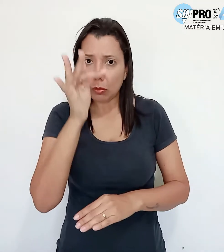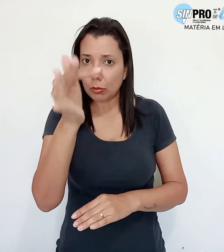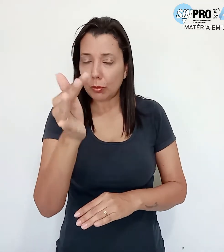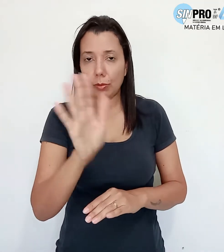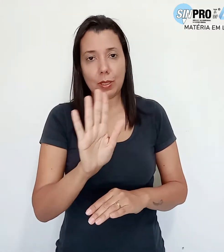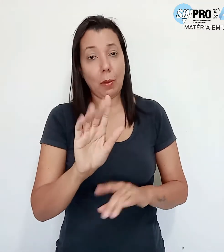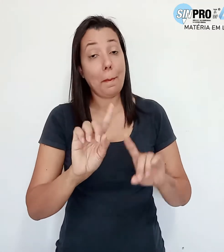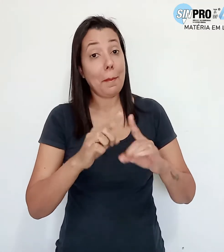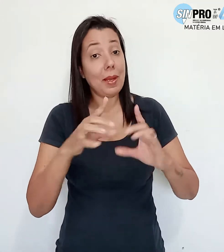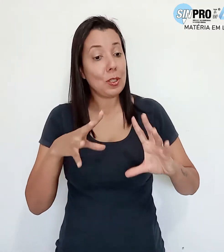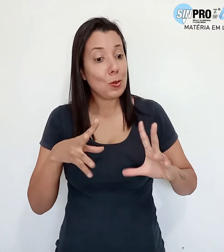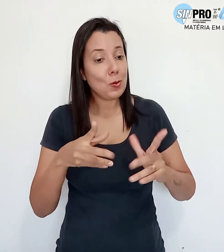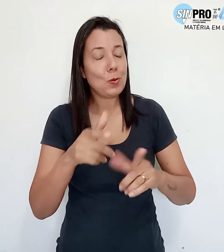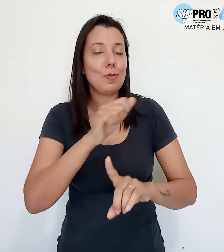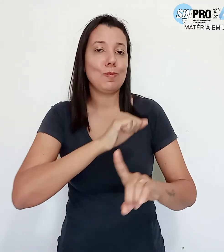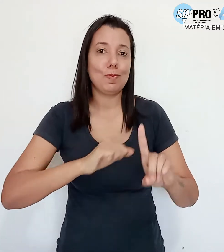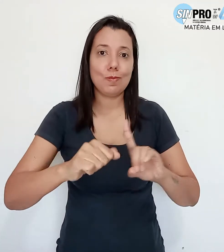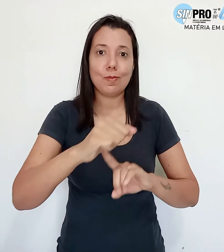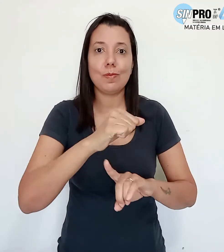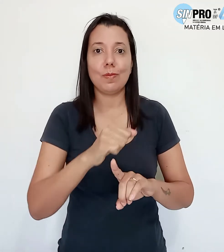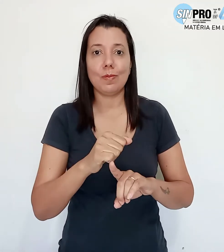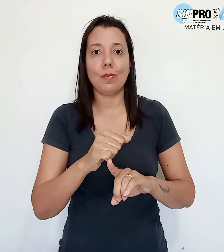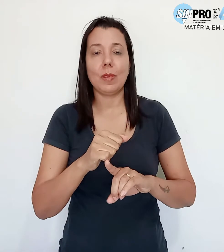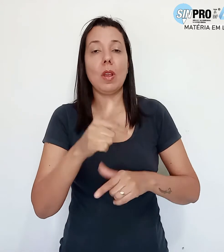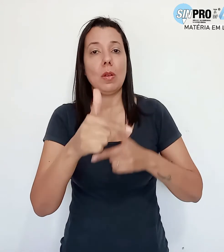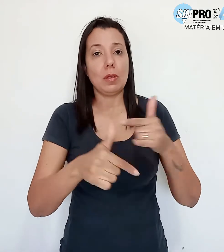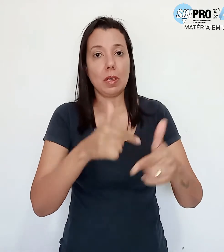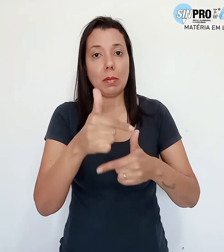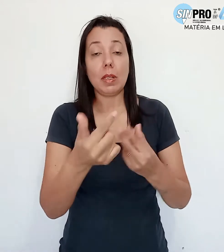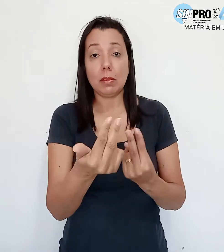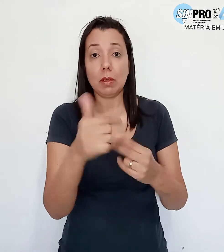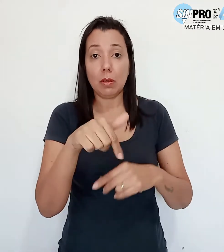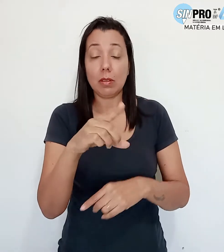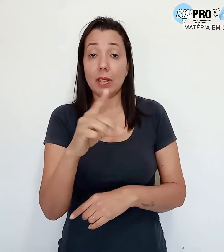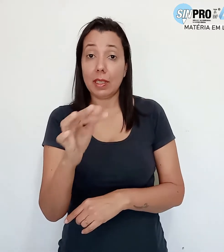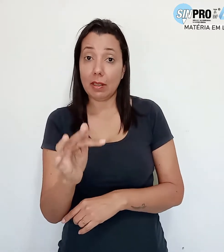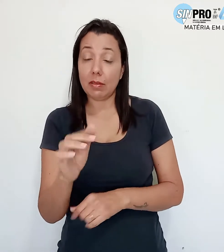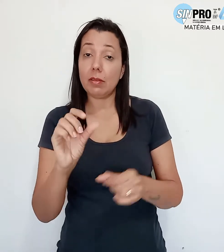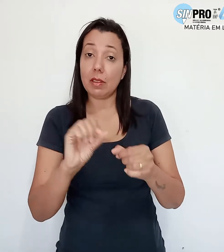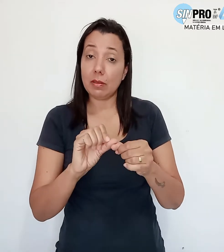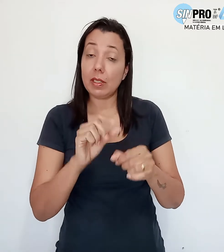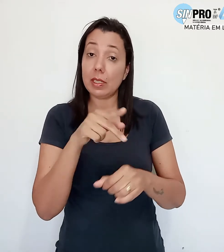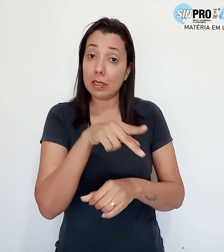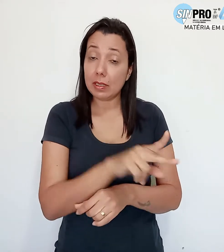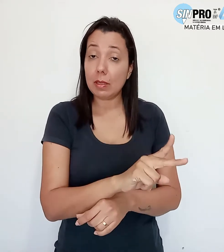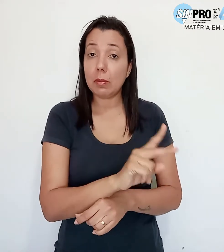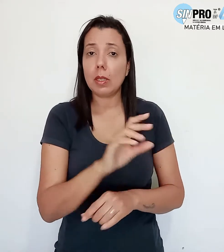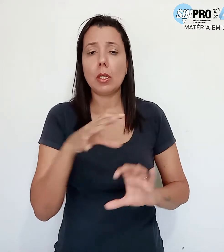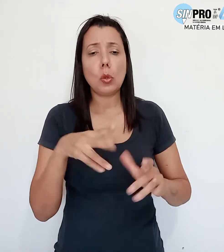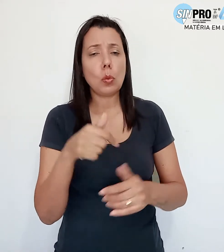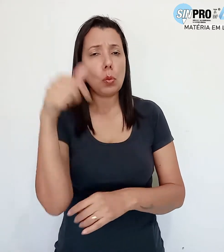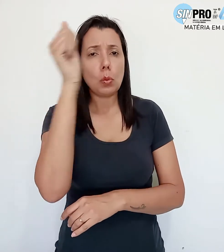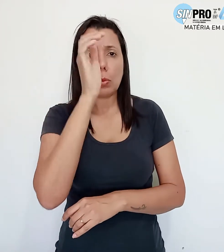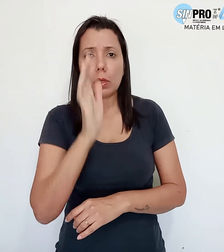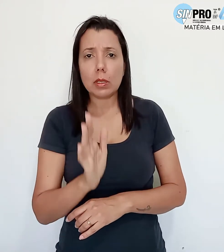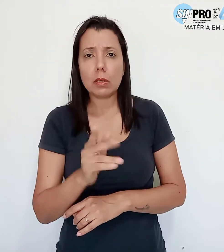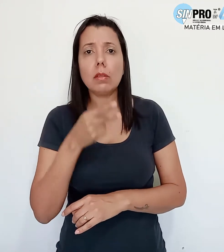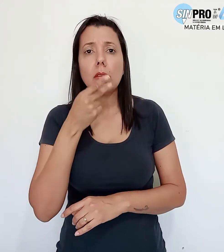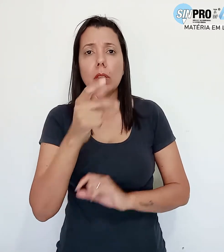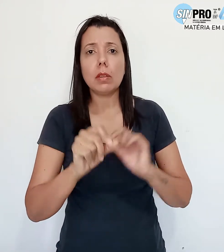públicos, mas toda a sociedade. Ações como a do DF são realizadas em todo o Brasil. Estamos falando de